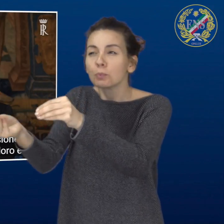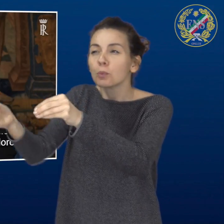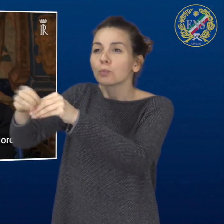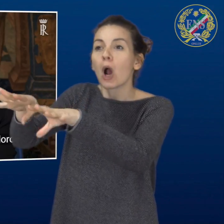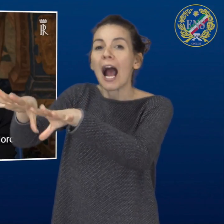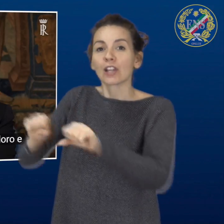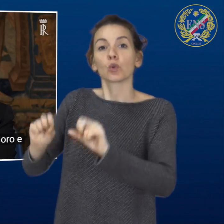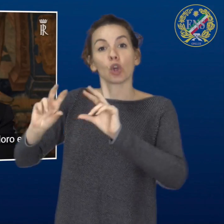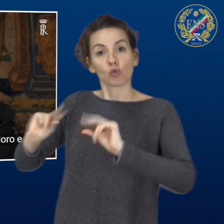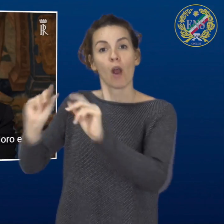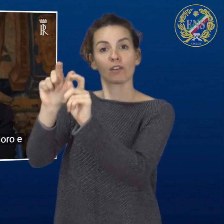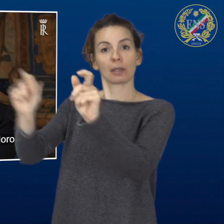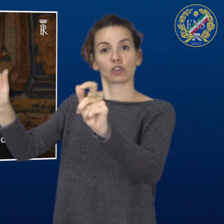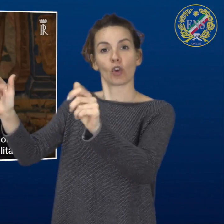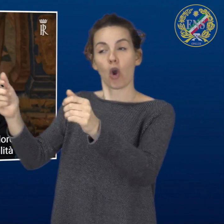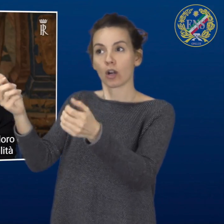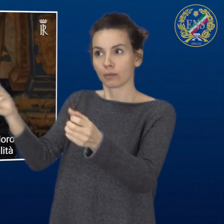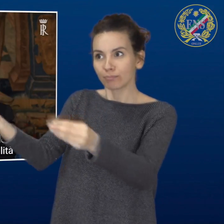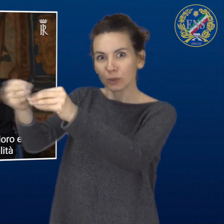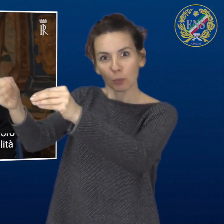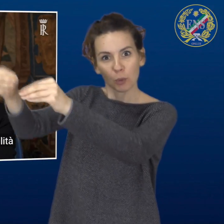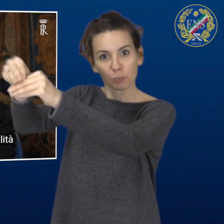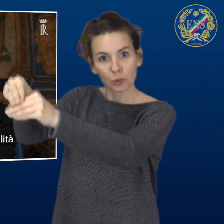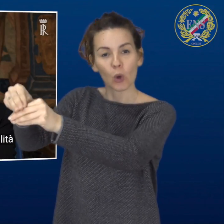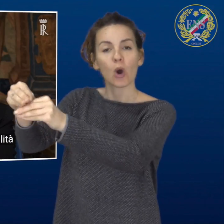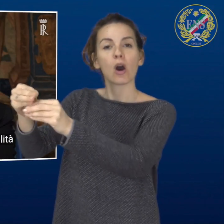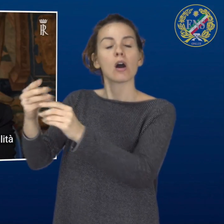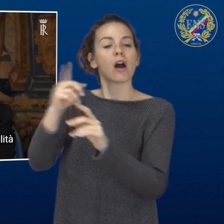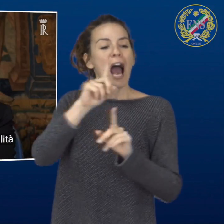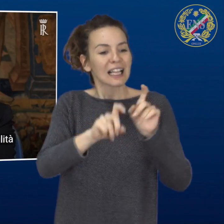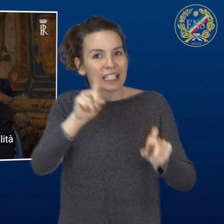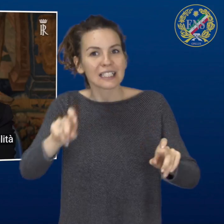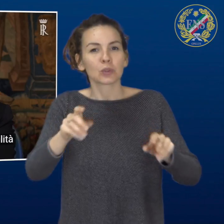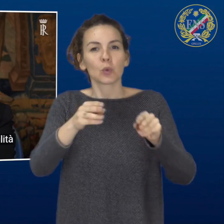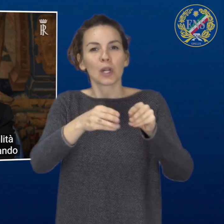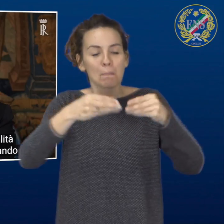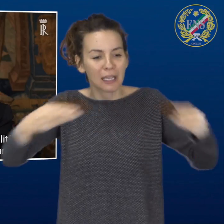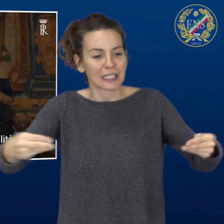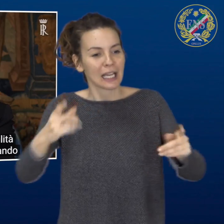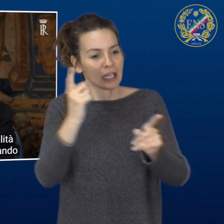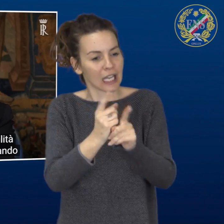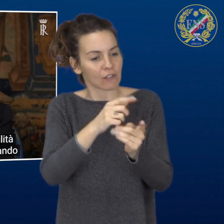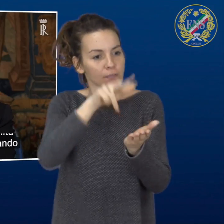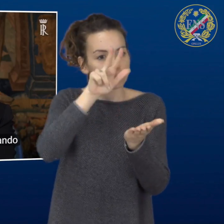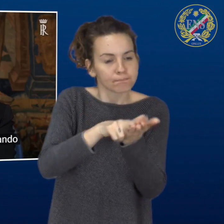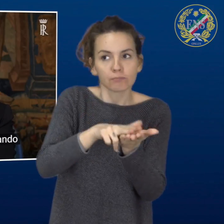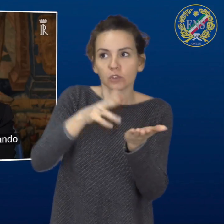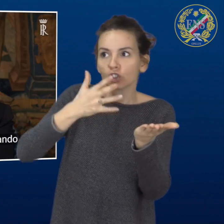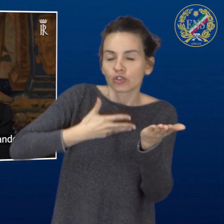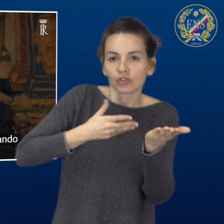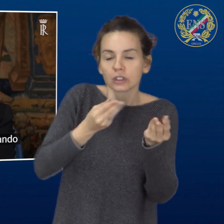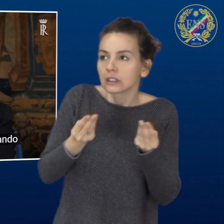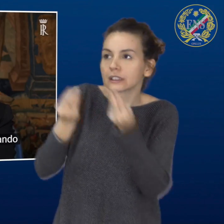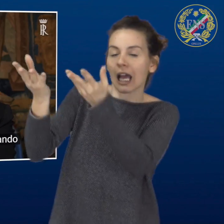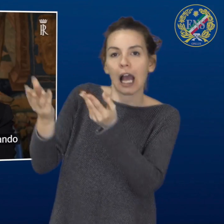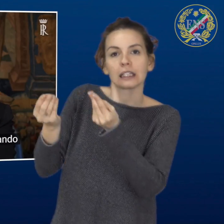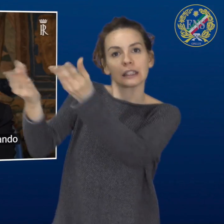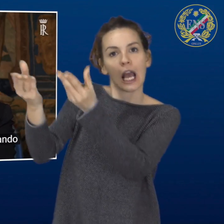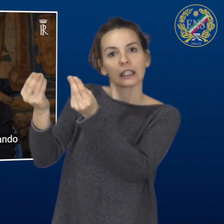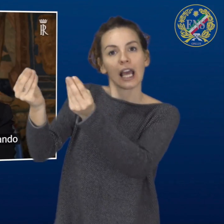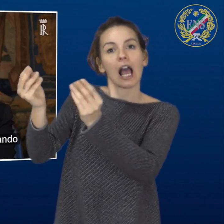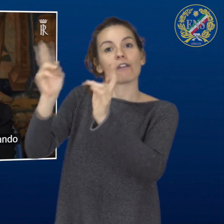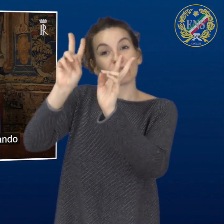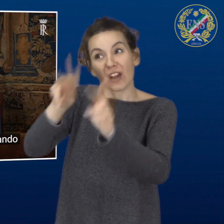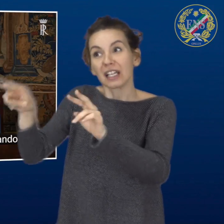e per assicurare l'effettiva disponibilità di attrezzature e di materiali, verificandola in tutte le